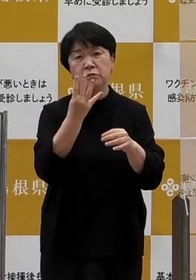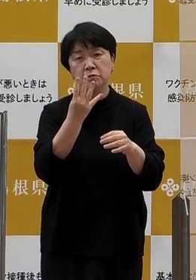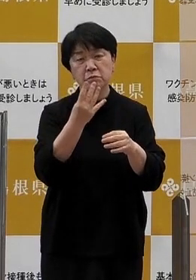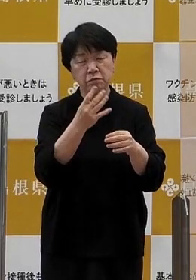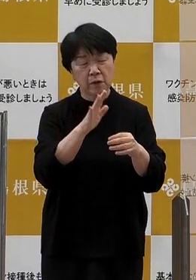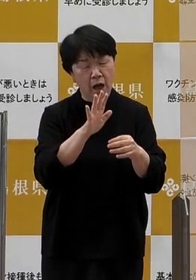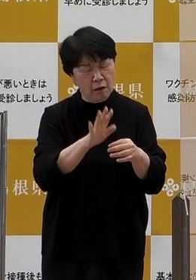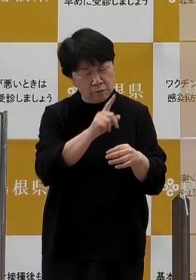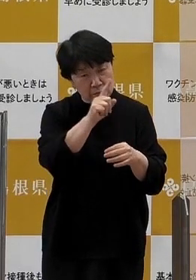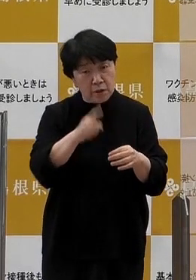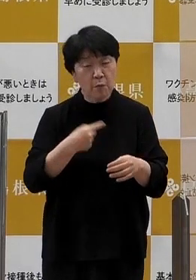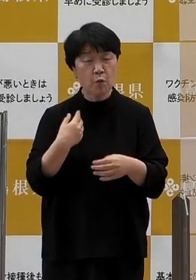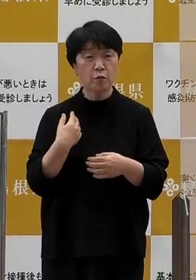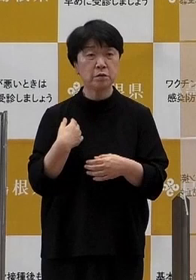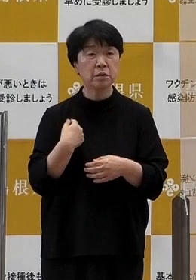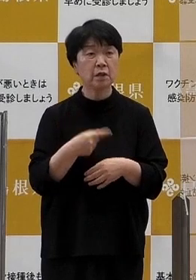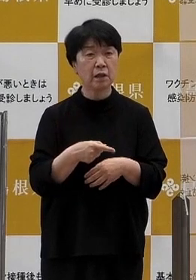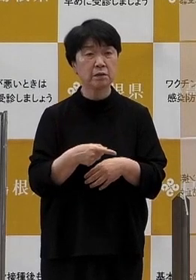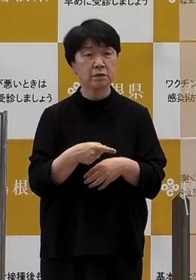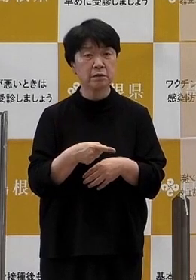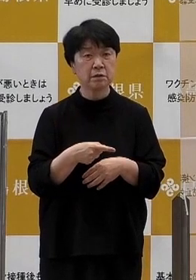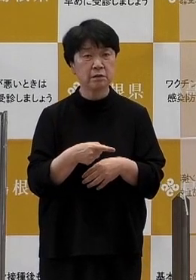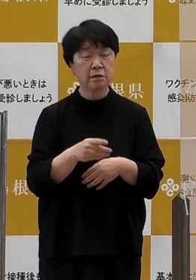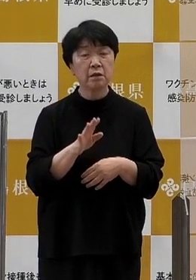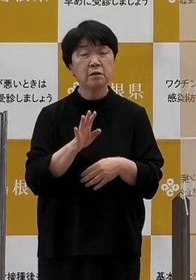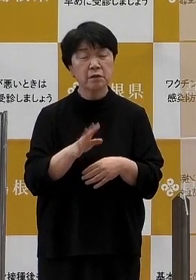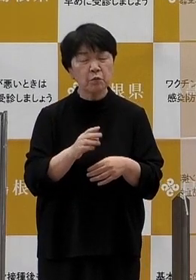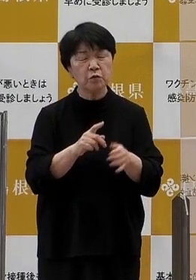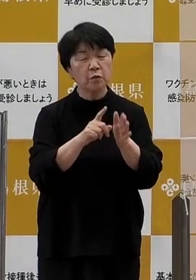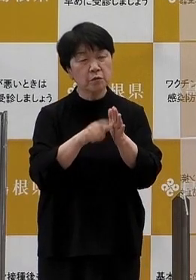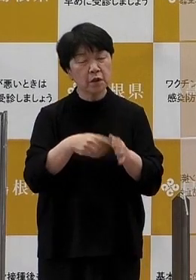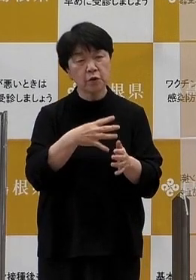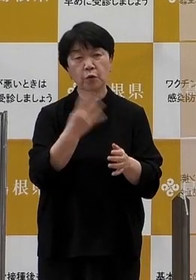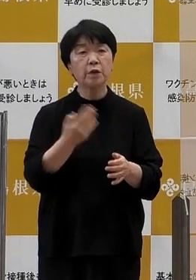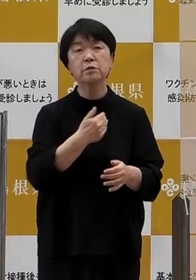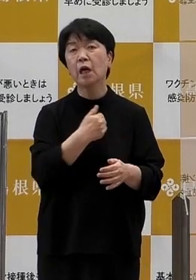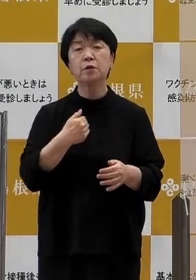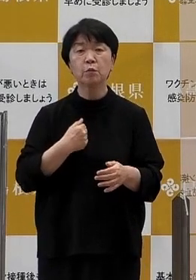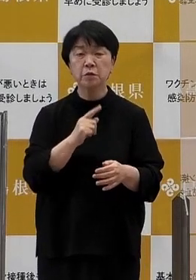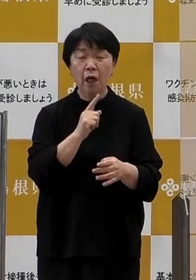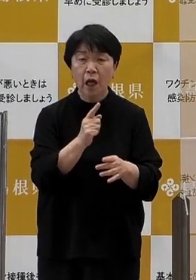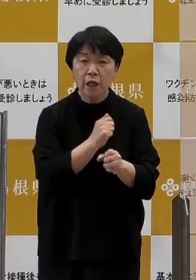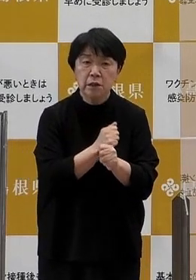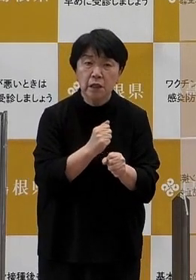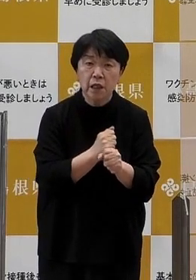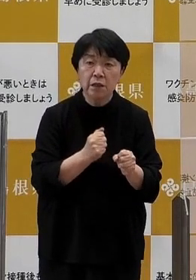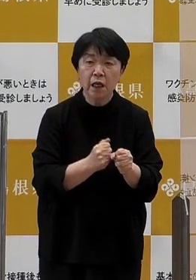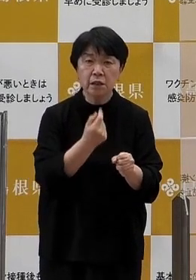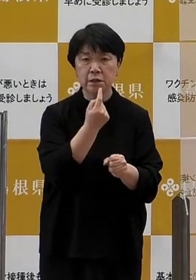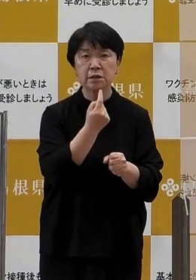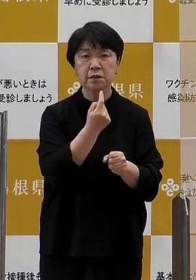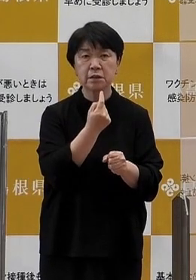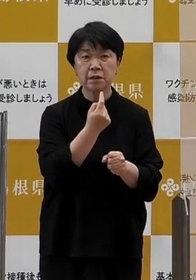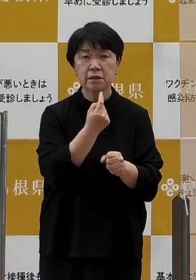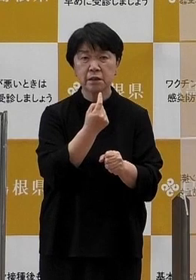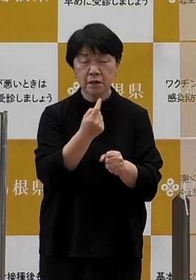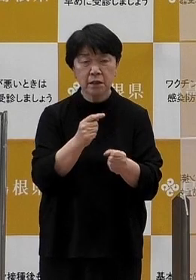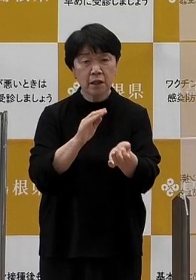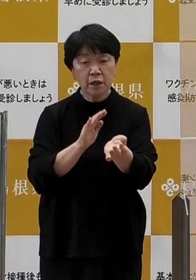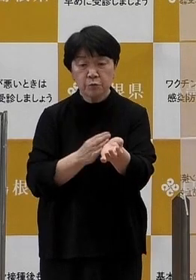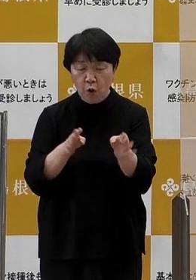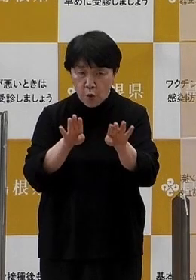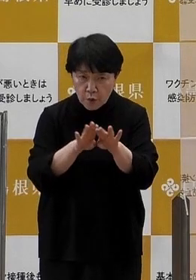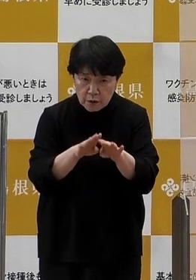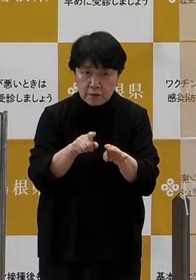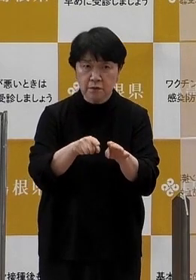400になったって大丈夫ですなんてことを軽々しく言えるような状況には、その医療の関係も含めてもそうですし、保健